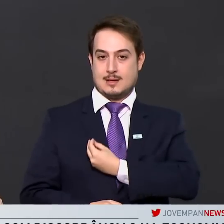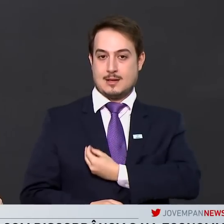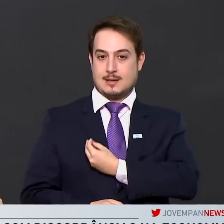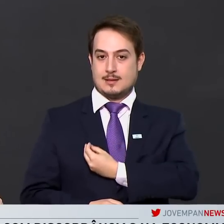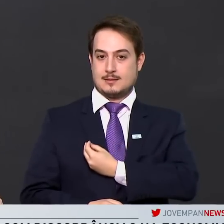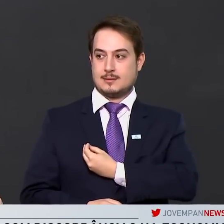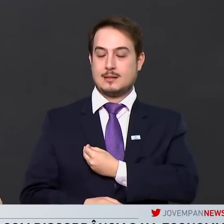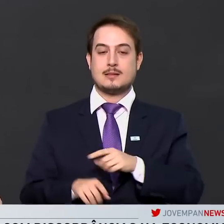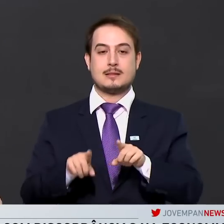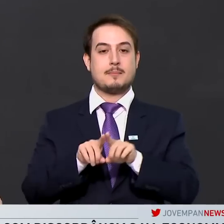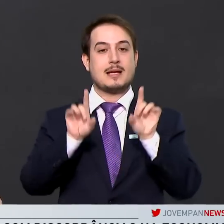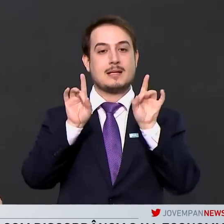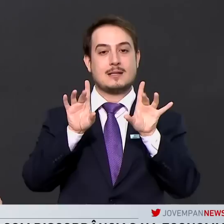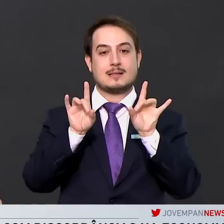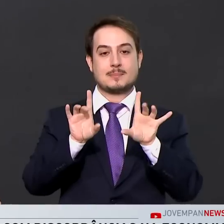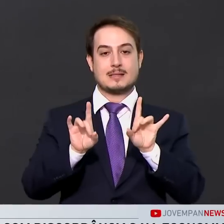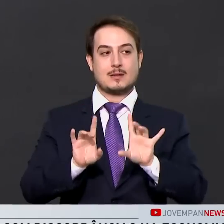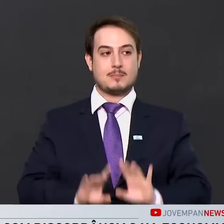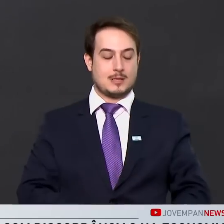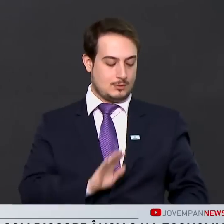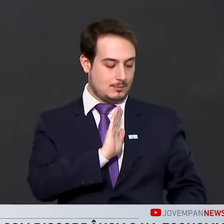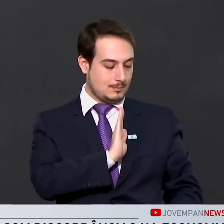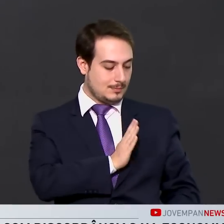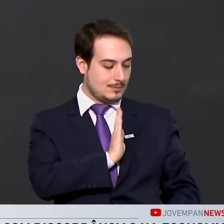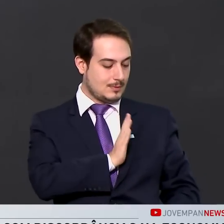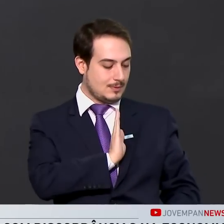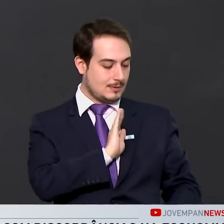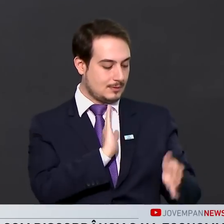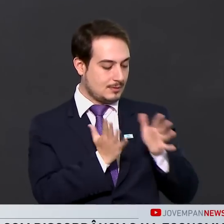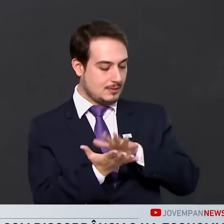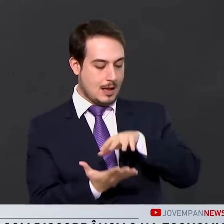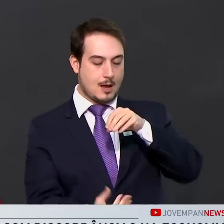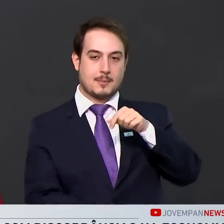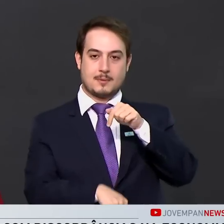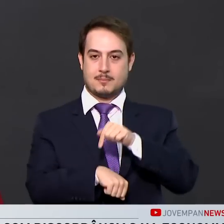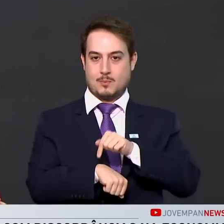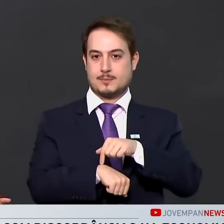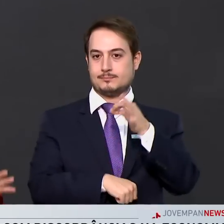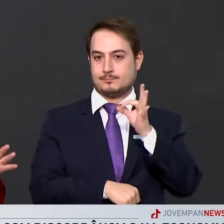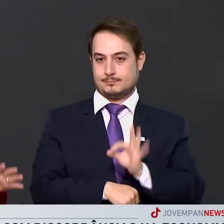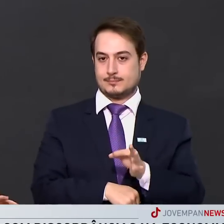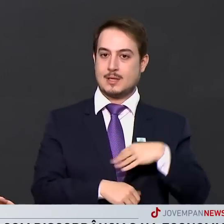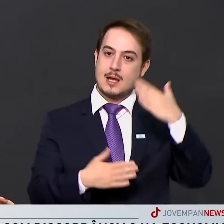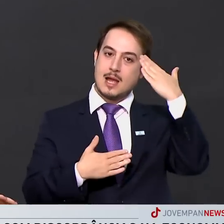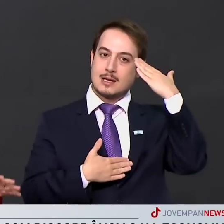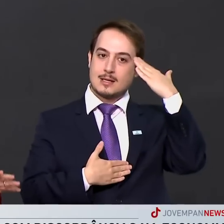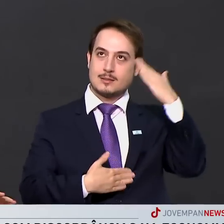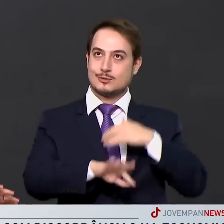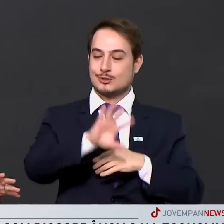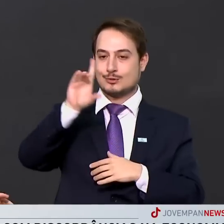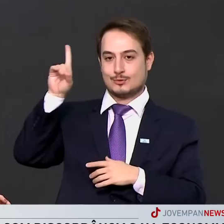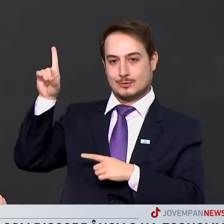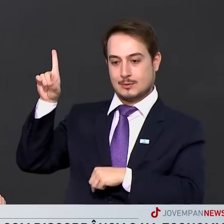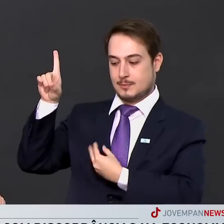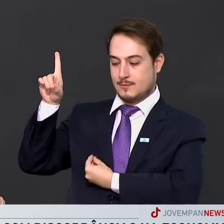que sai da minha boca, mas especialmente do meu coração e da minha alma neste momento. Gratidão a Deus por estar